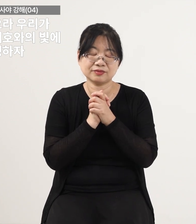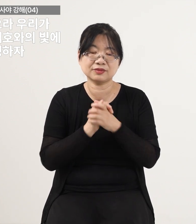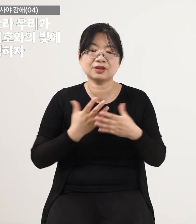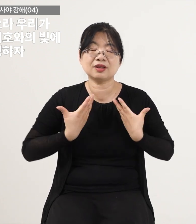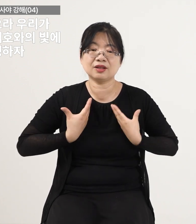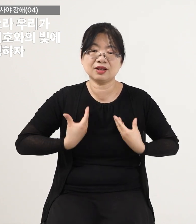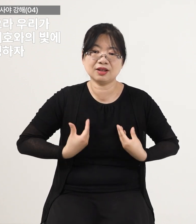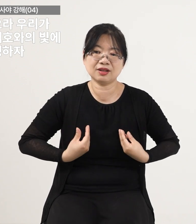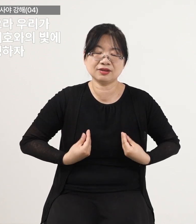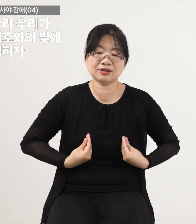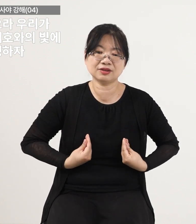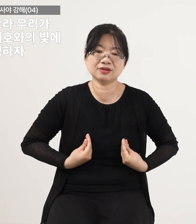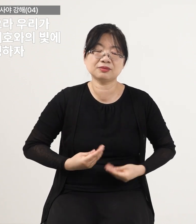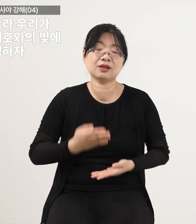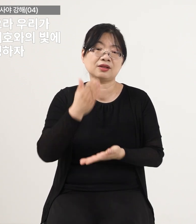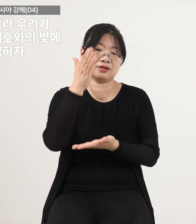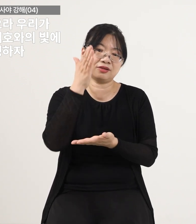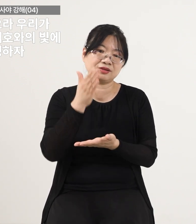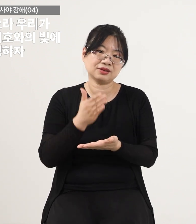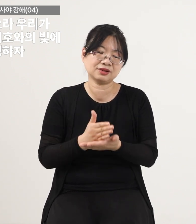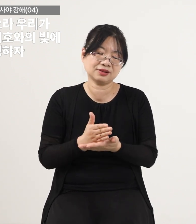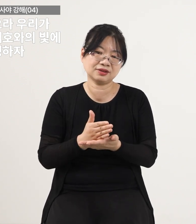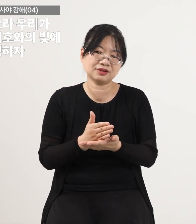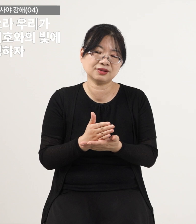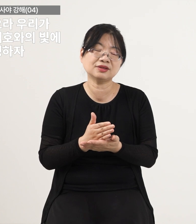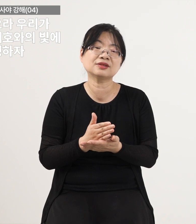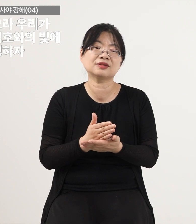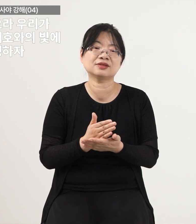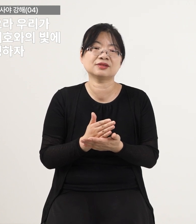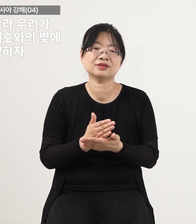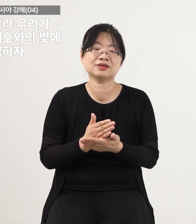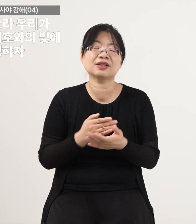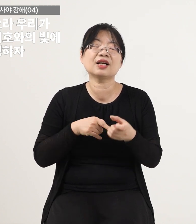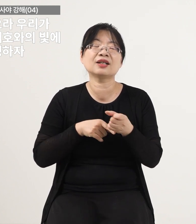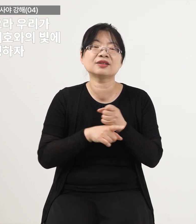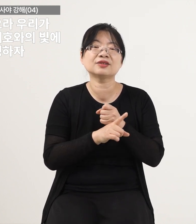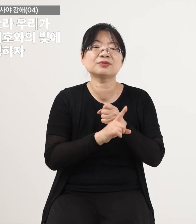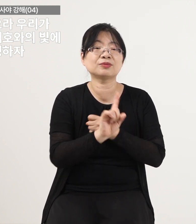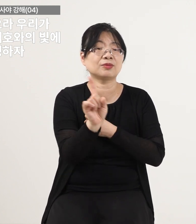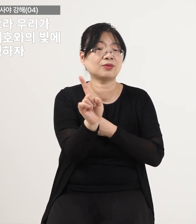기도하고 낙심하지 말 것은